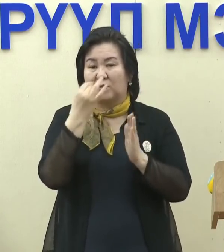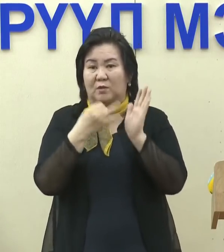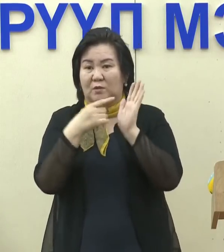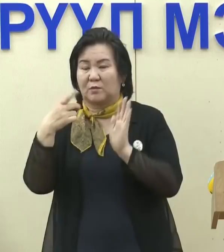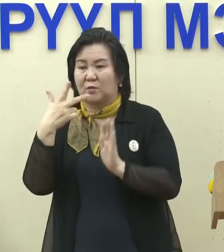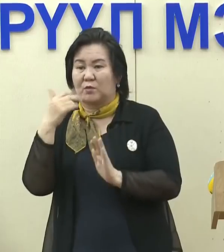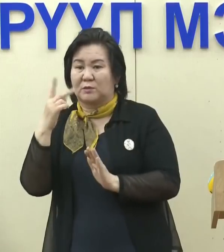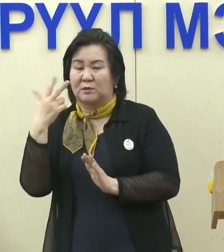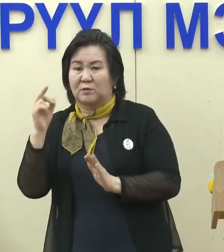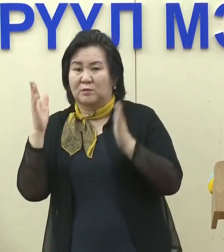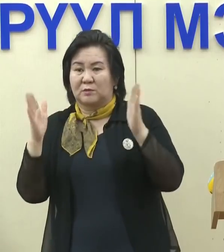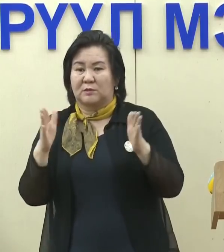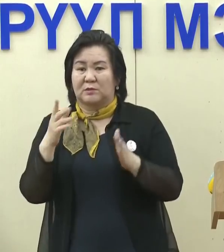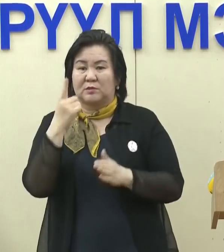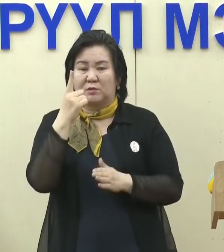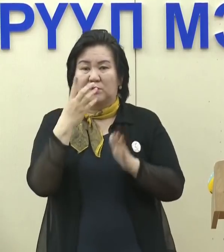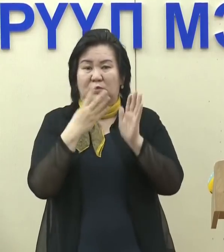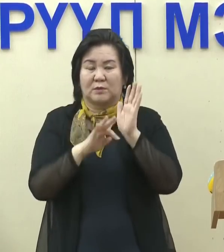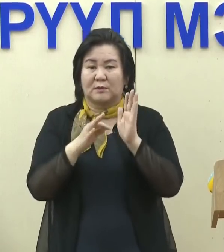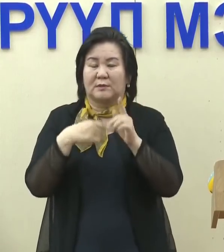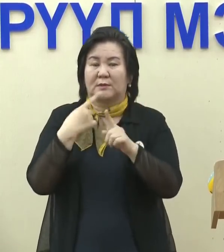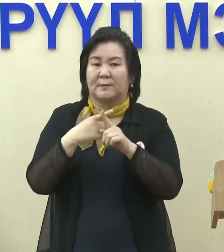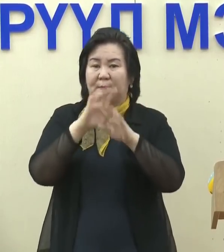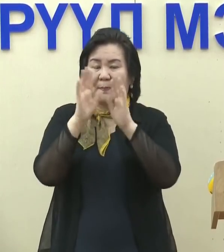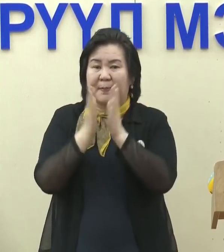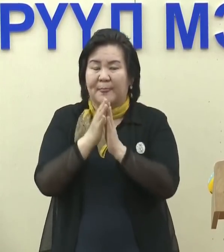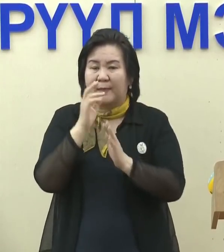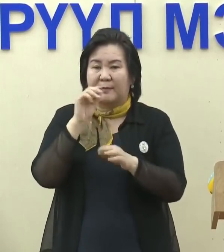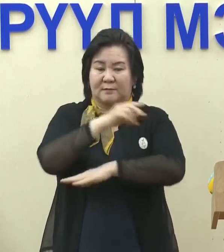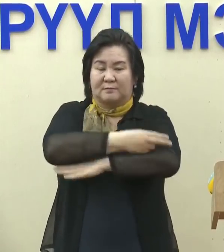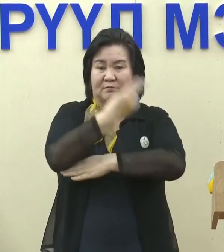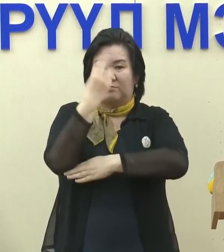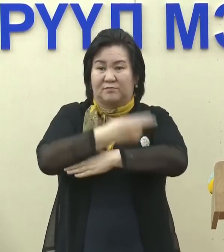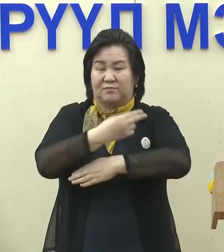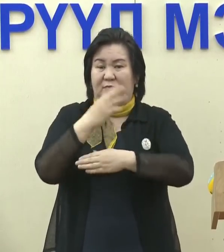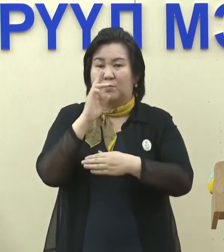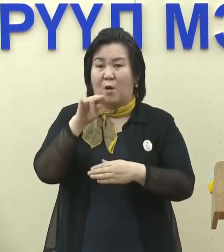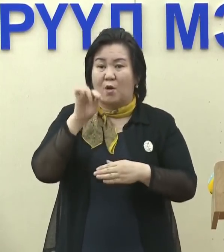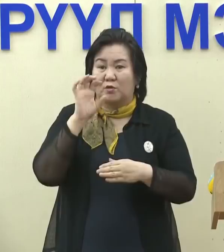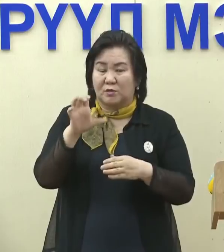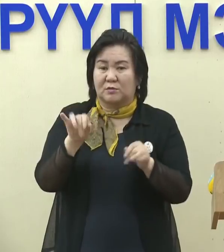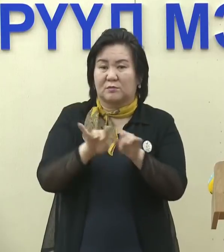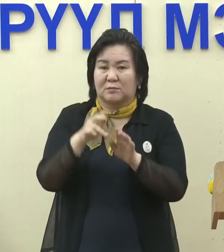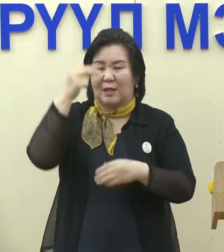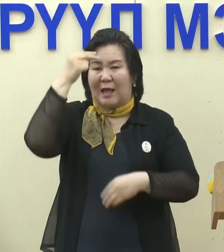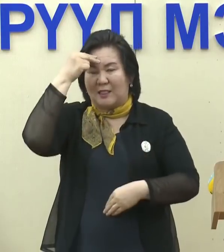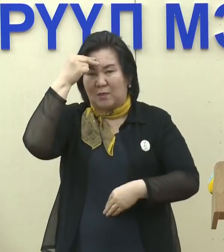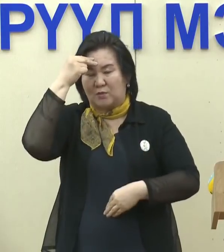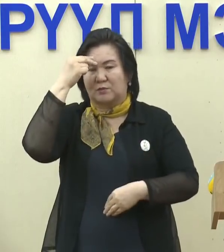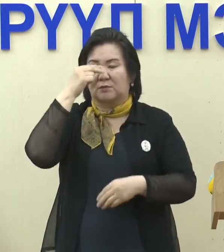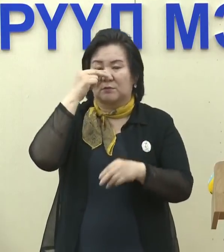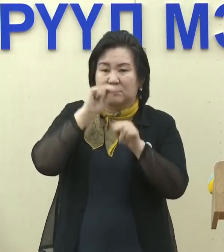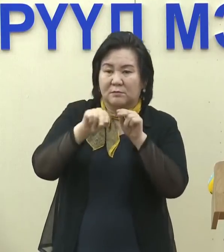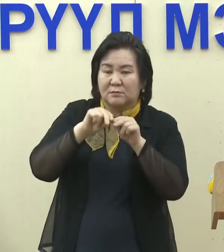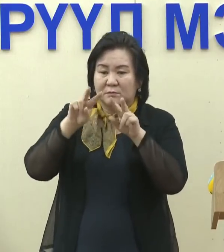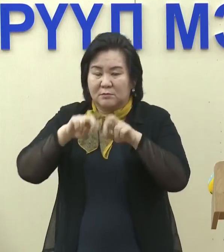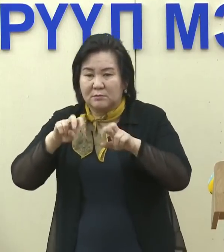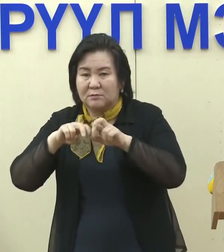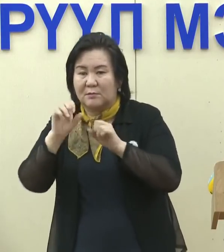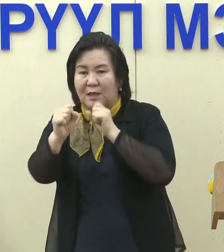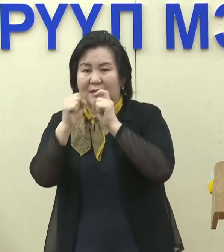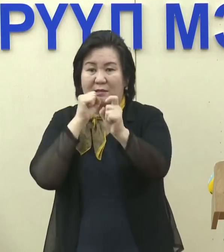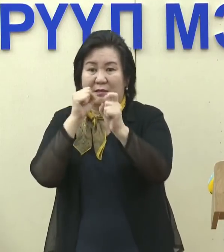31 хүртэл 190 резидент эмч нийслэлийн шалган нэвтрүүлэх 6 товчоонд халуун үзэж тархвар зүйн судалгааны ажиллаж